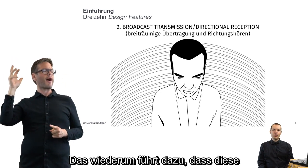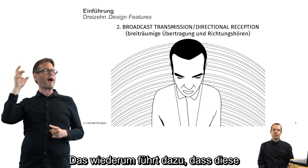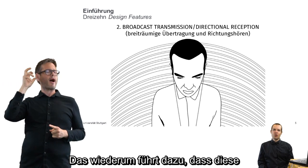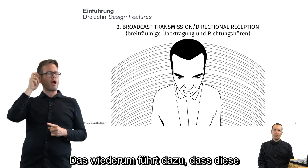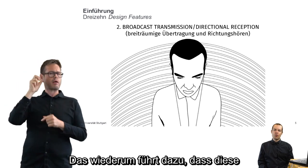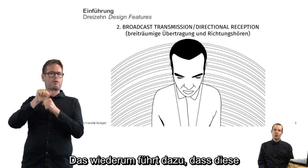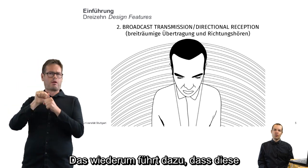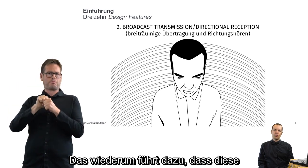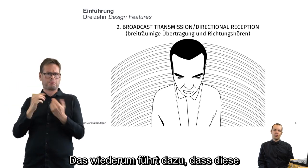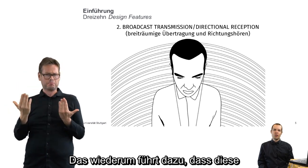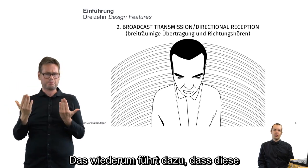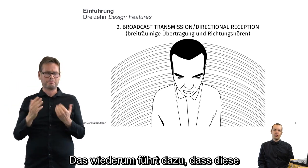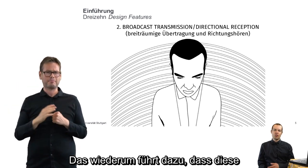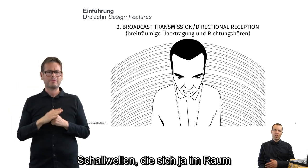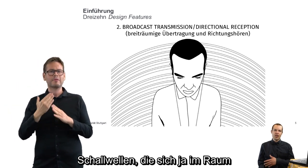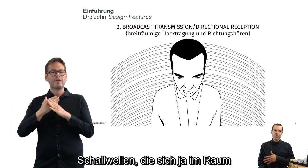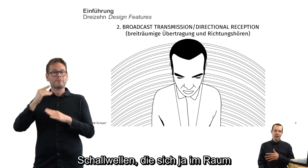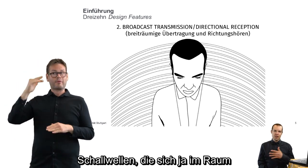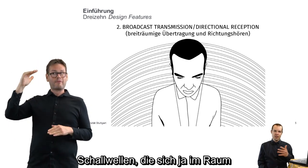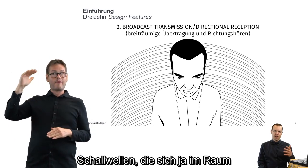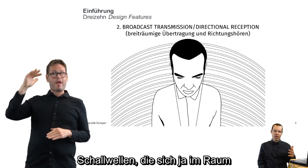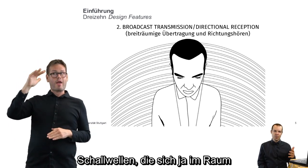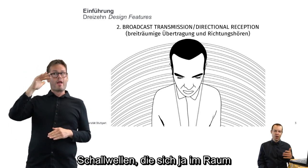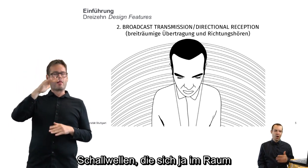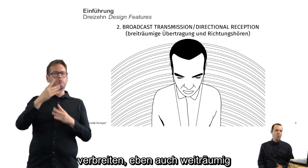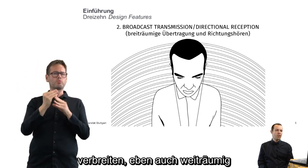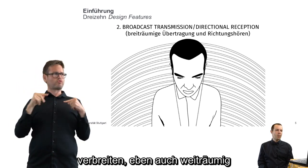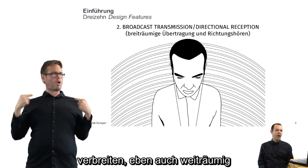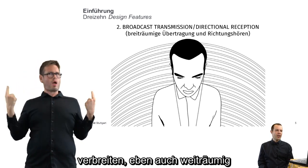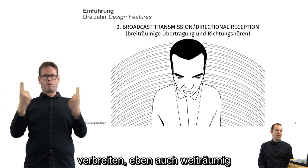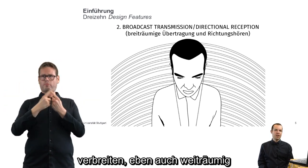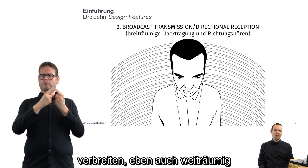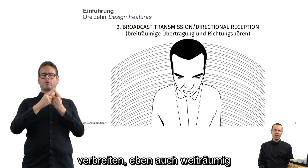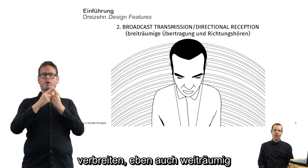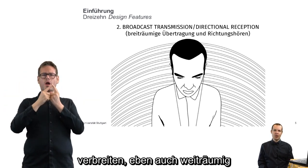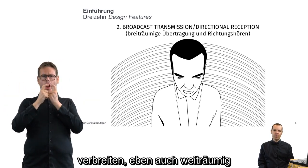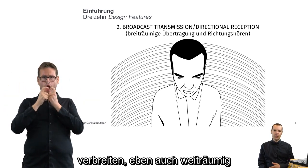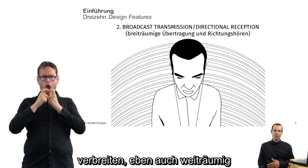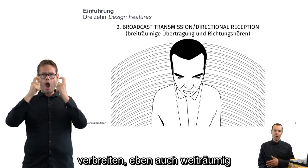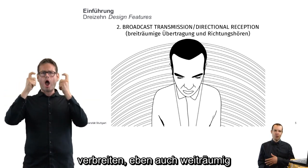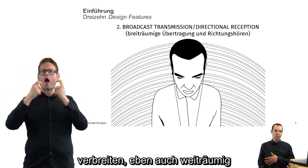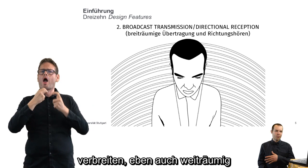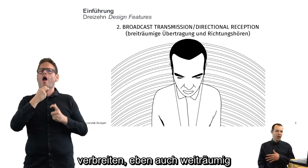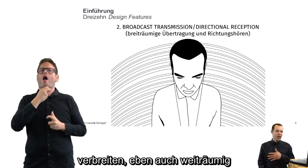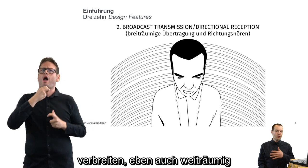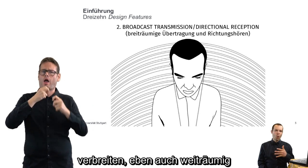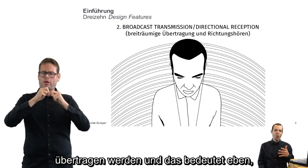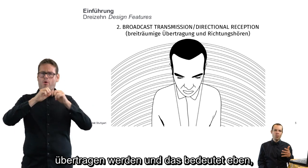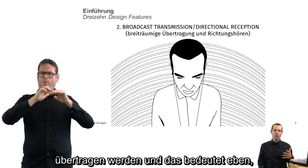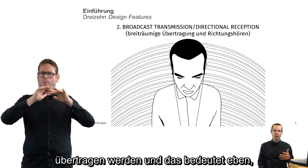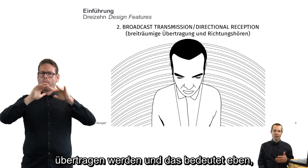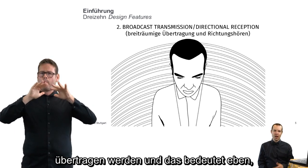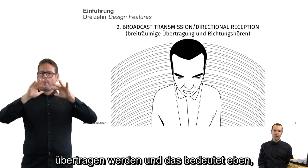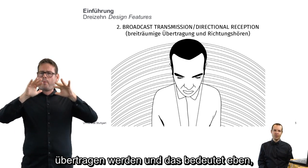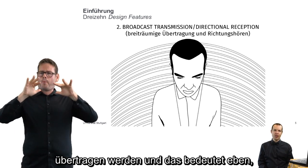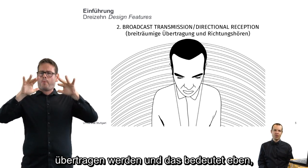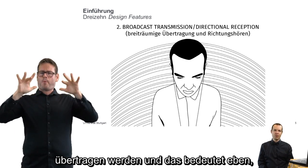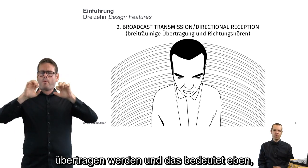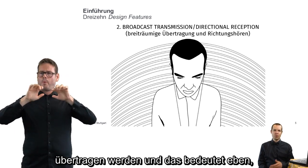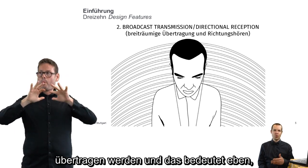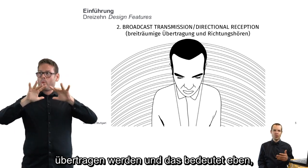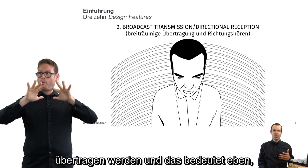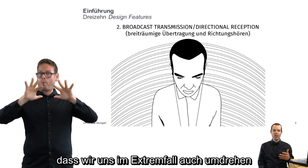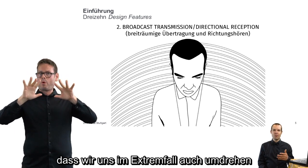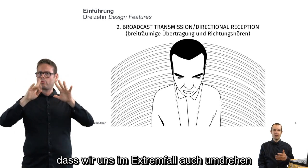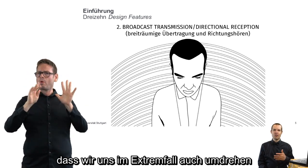Das wiederum führt dazu, dass diese Schallwellen, die sich ja im Raum verbreiten, eben auch breiträumig übertragen werden